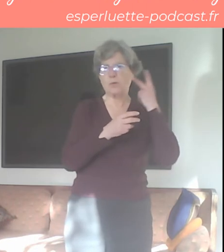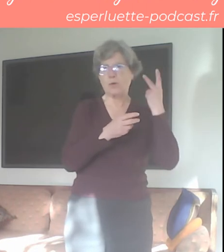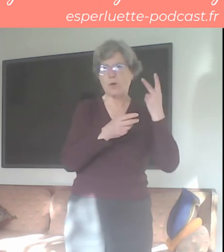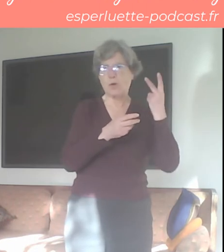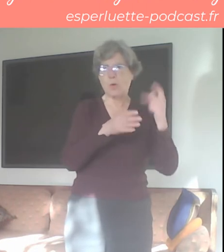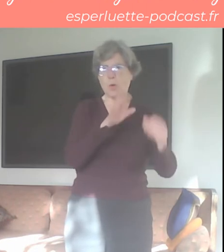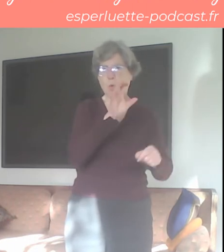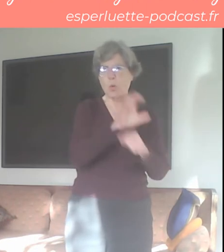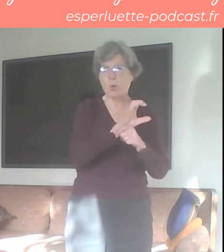enfants,